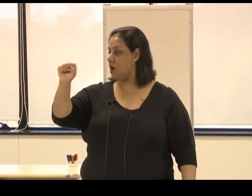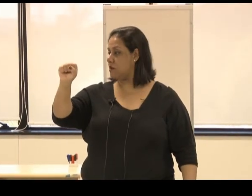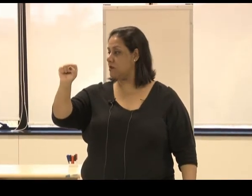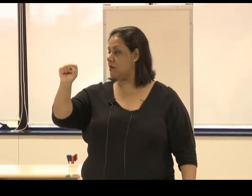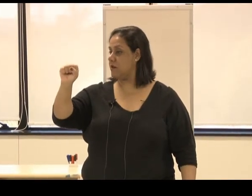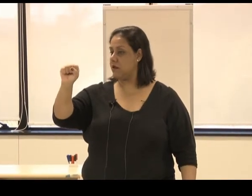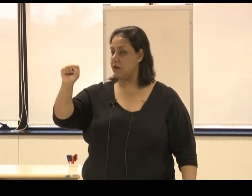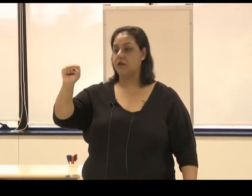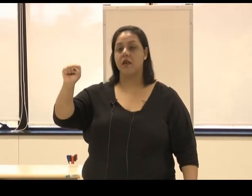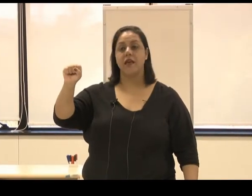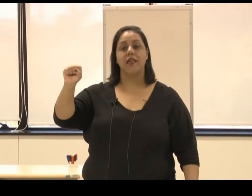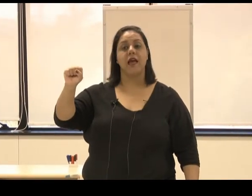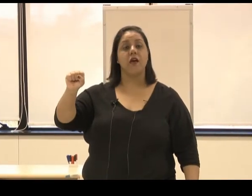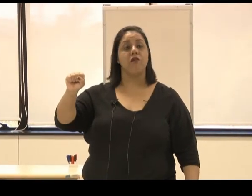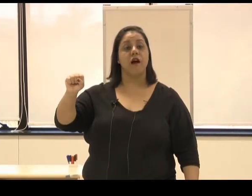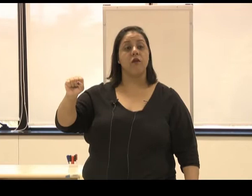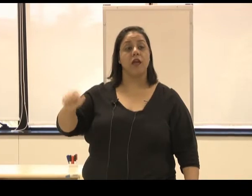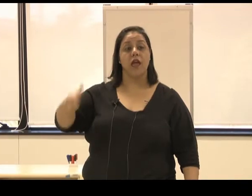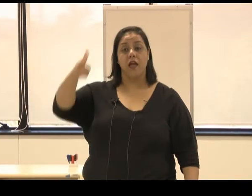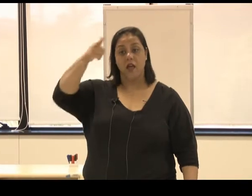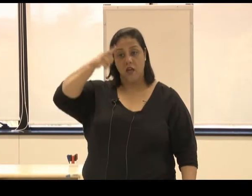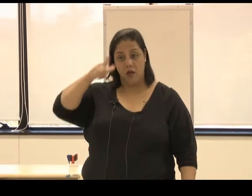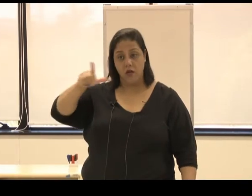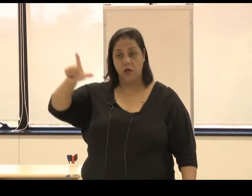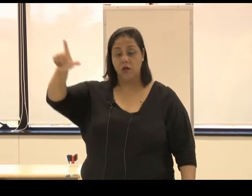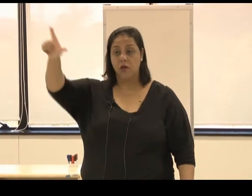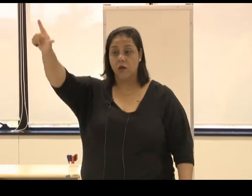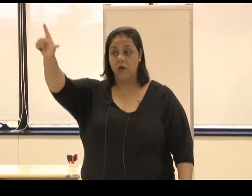Lucas. E aí eu falo o quê?